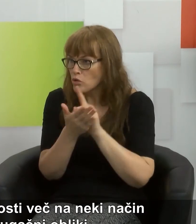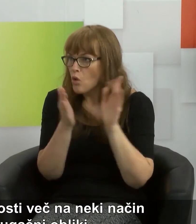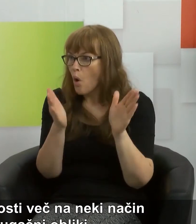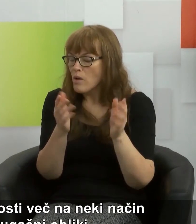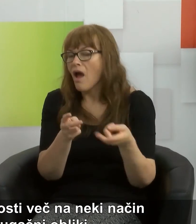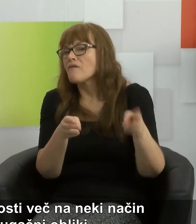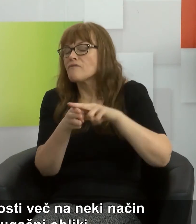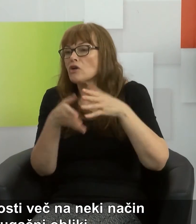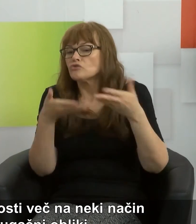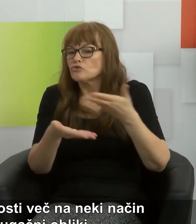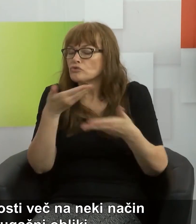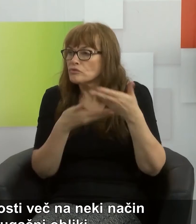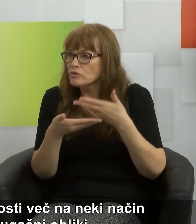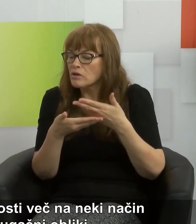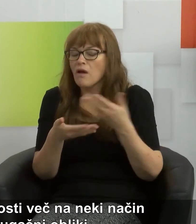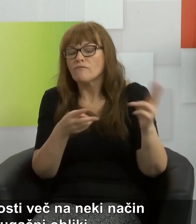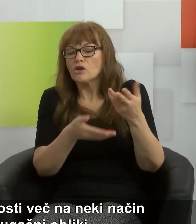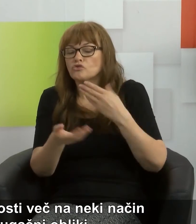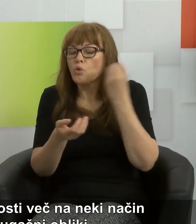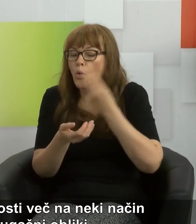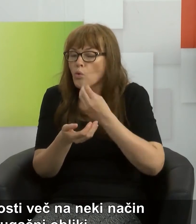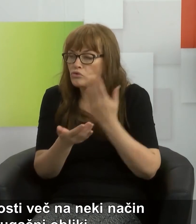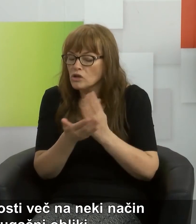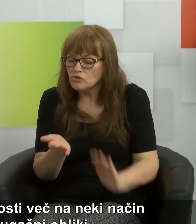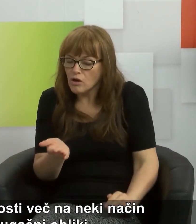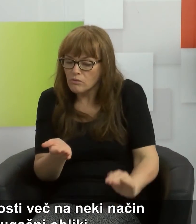dosti več na nek način učenja,